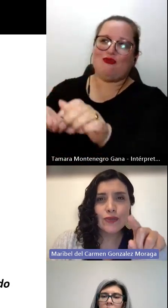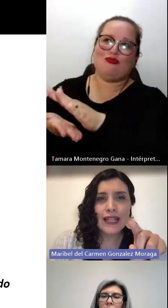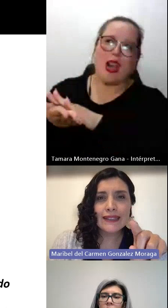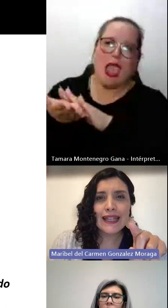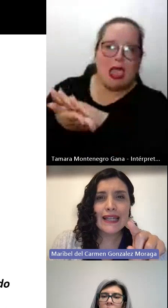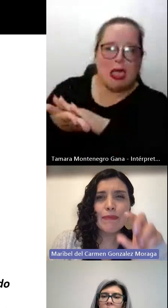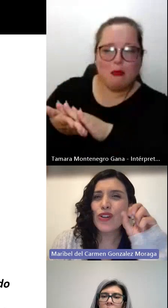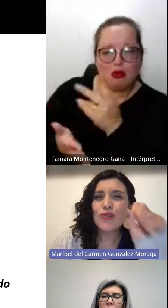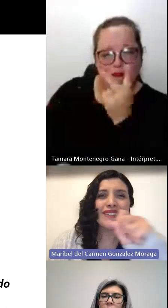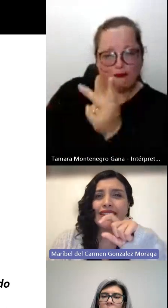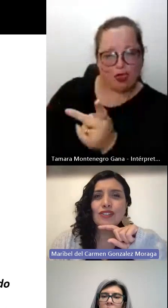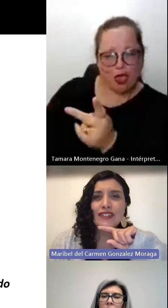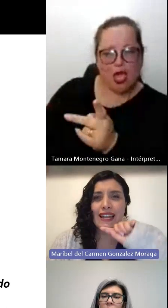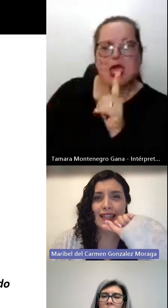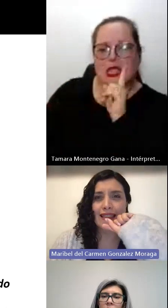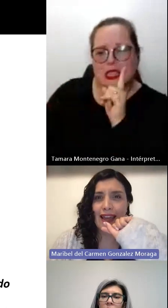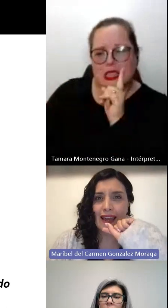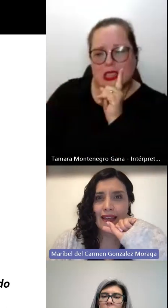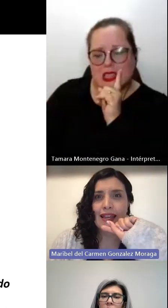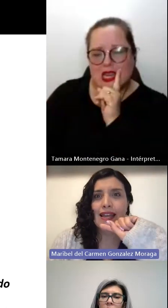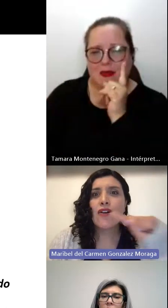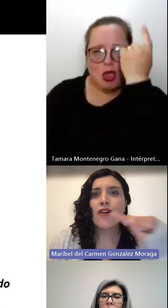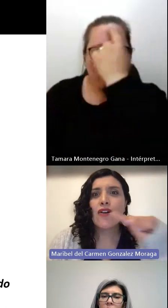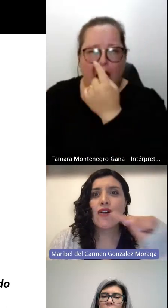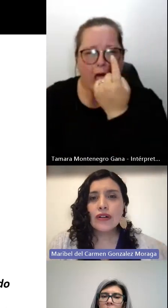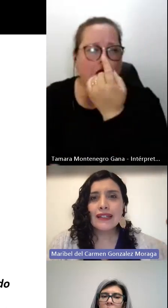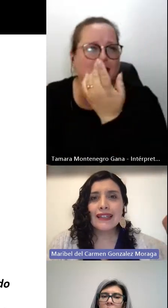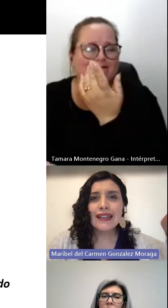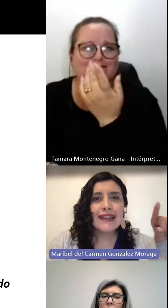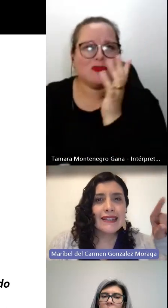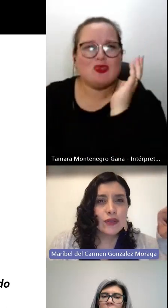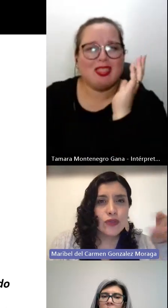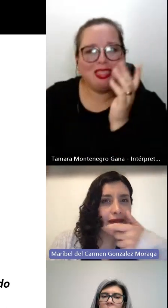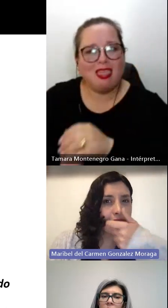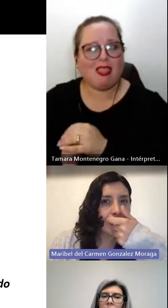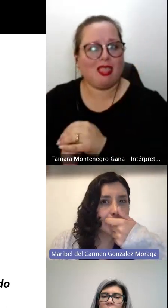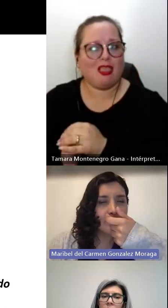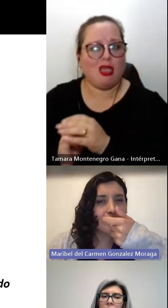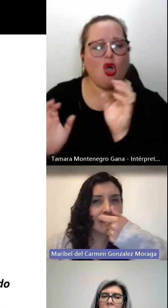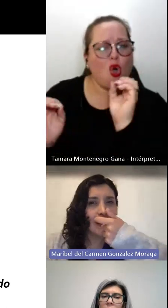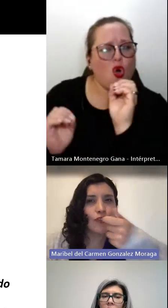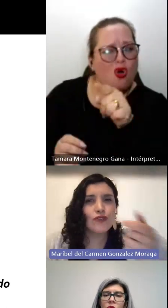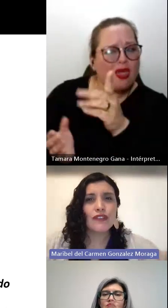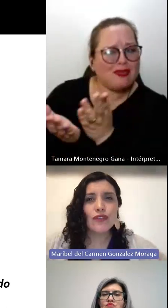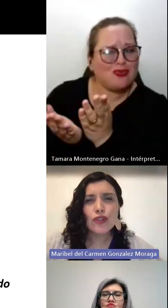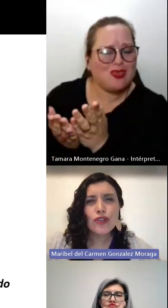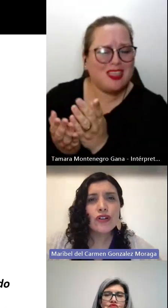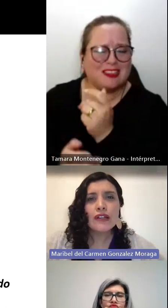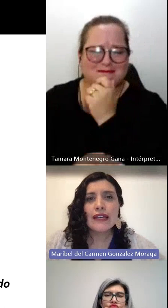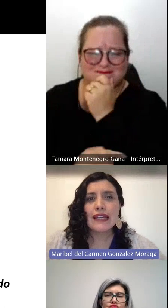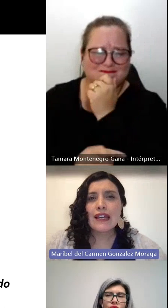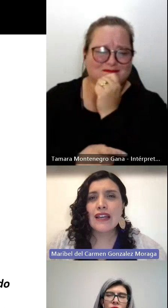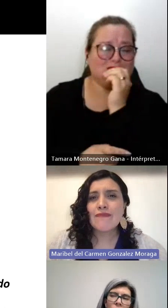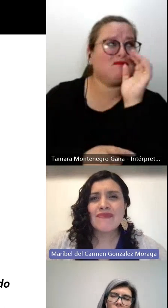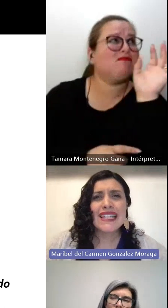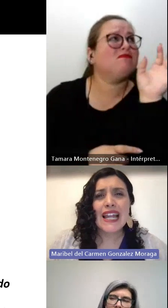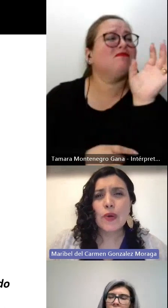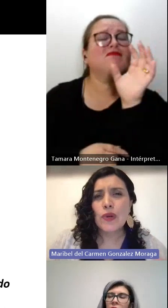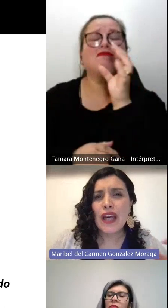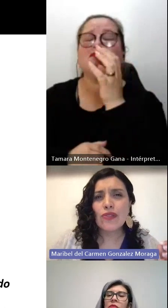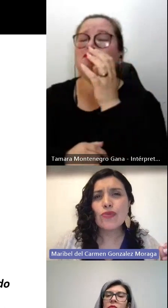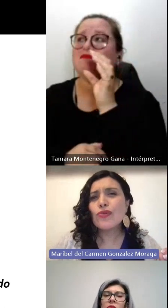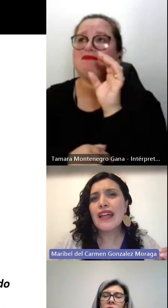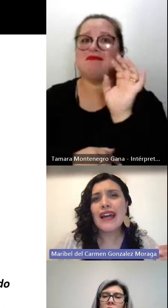que el estudiante está ahí, pero no entendió bien la idea. O que ese estudiante se desconcentró,